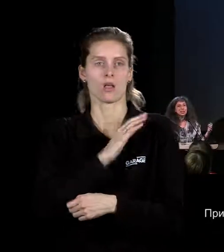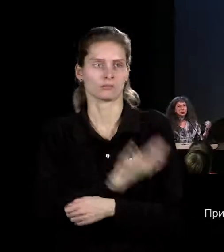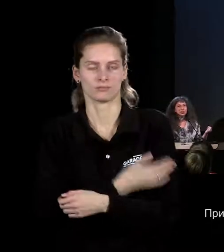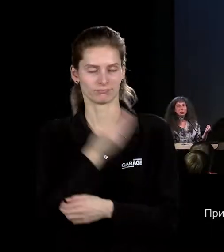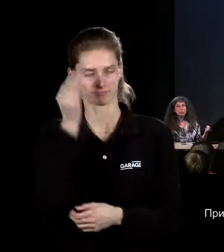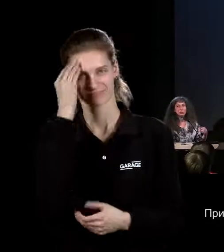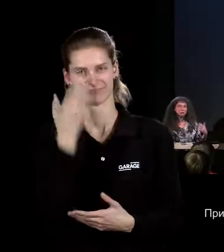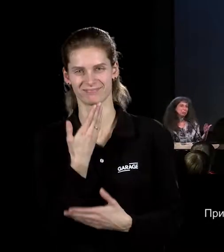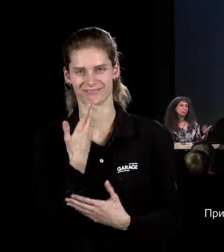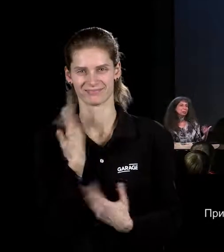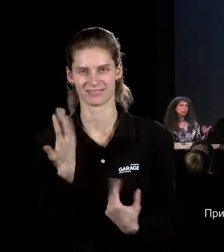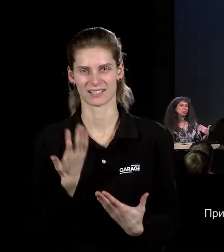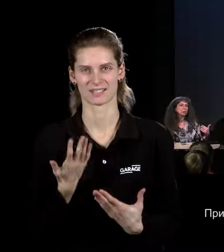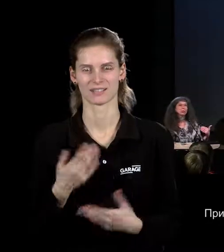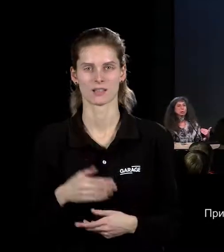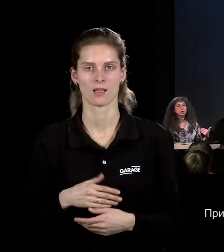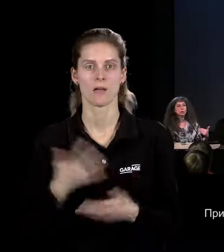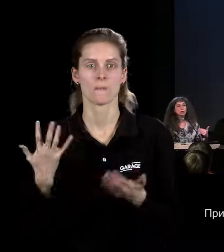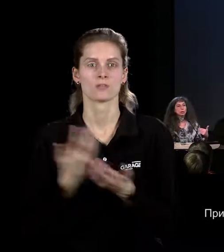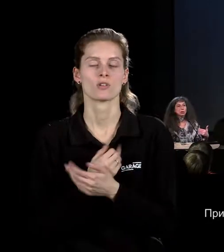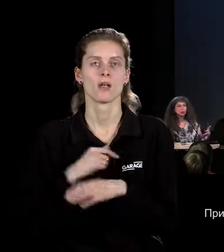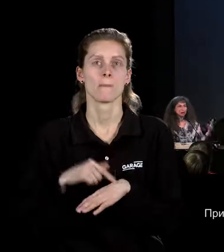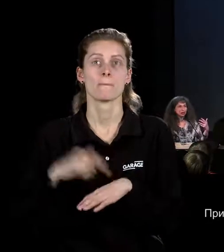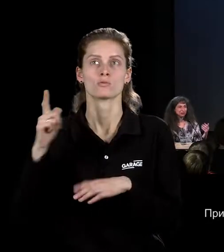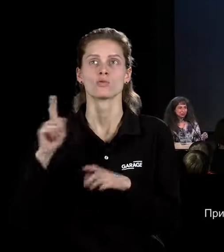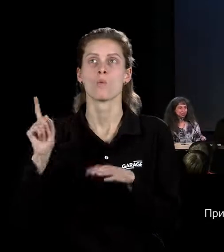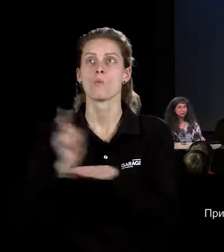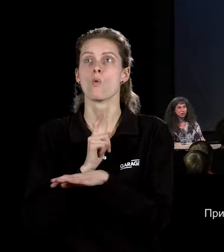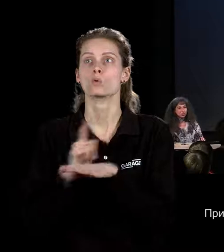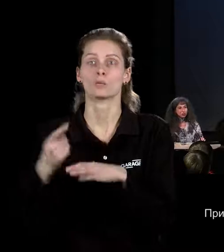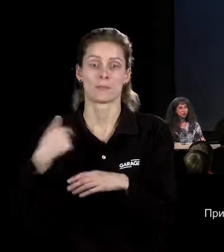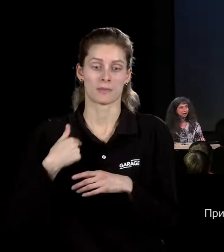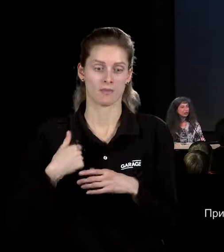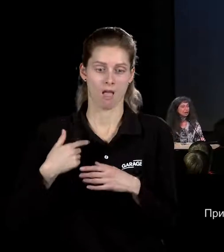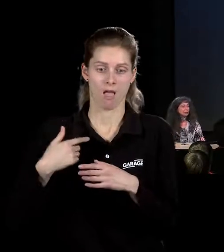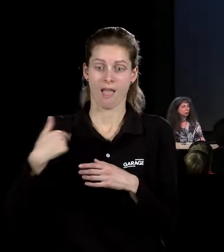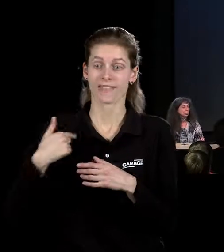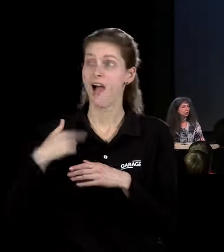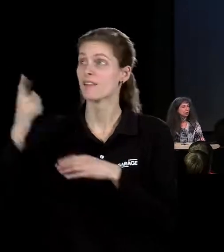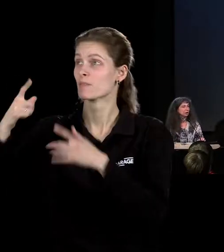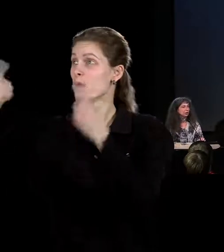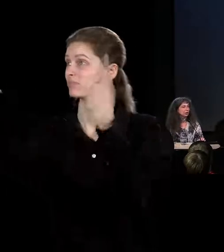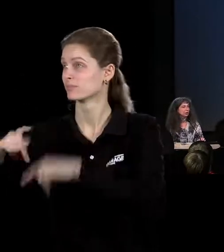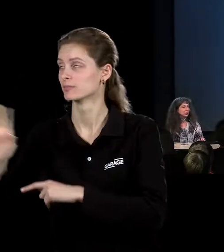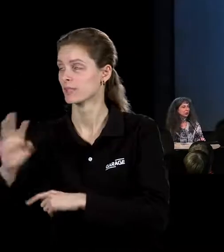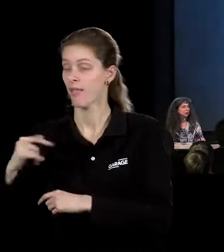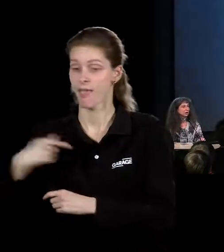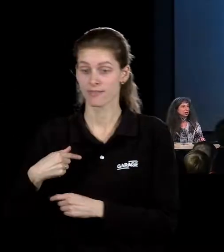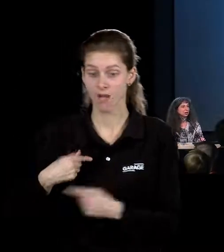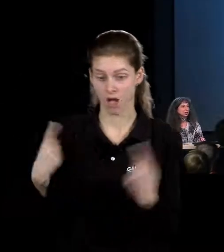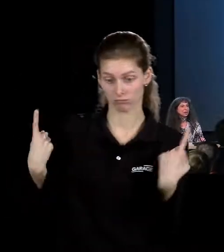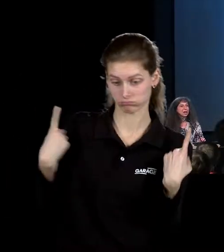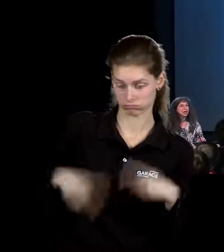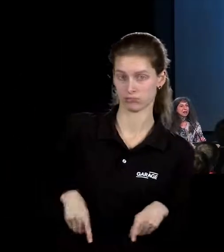бессмысленное, и при этом как бы почувствовать, как музей разрушает его, когда он делает это бессмысленное усилие, тоже опять-таки с красивой